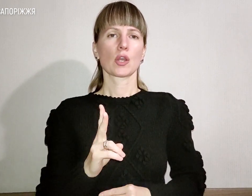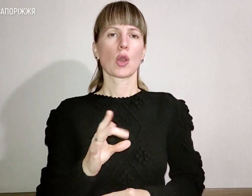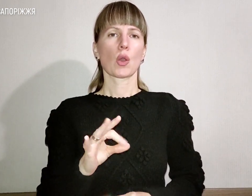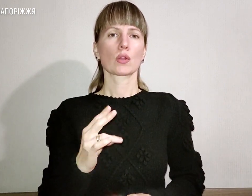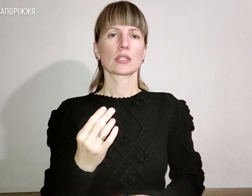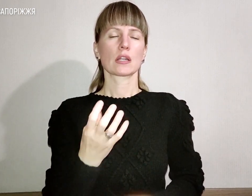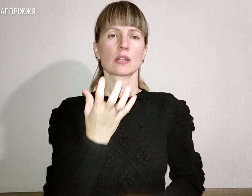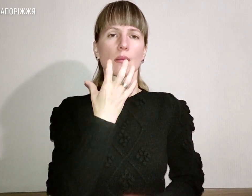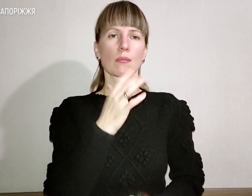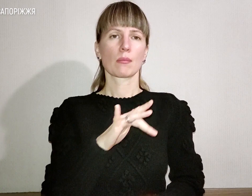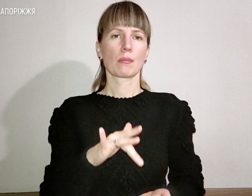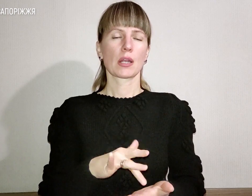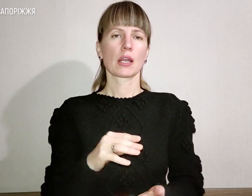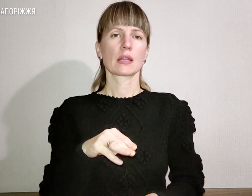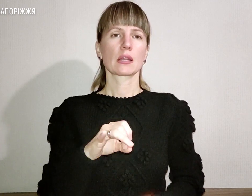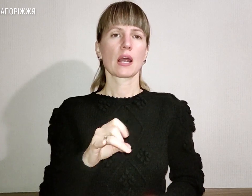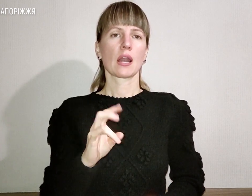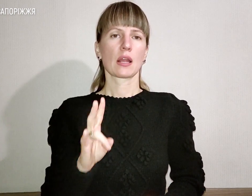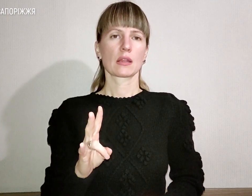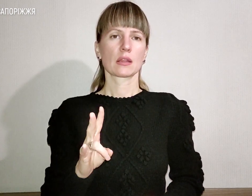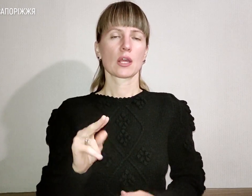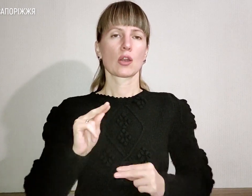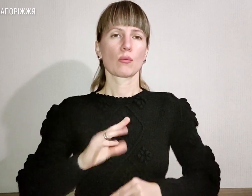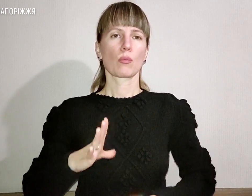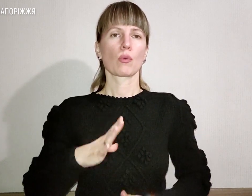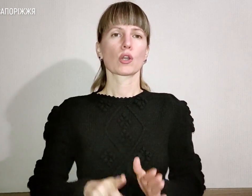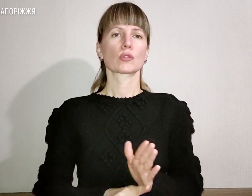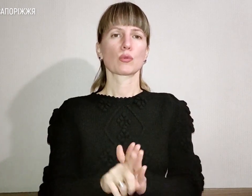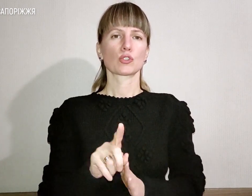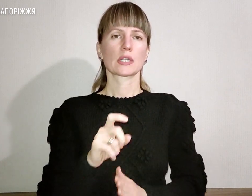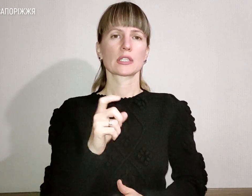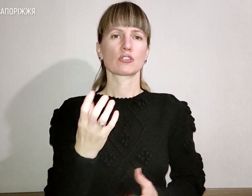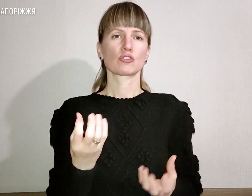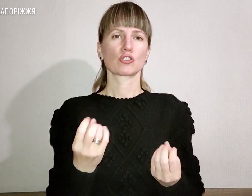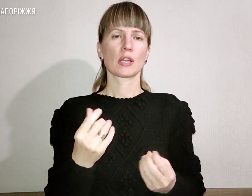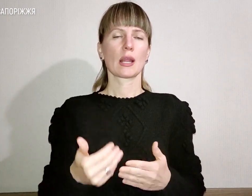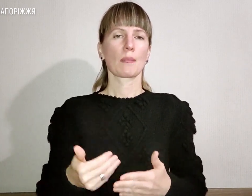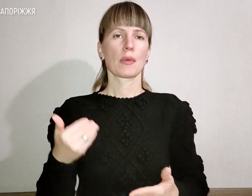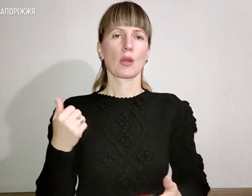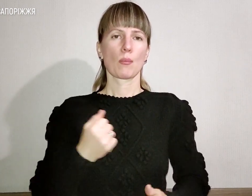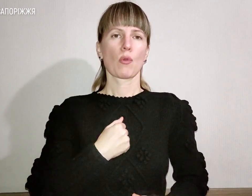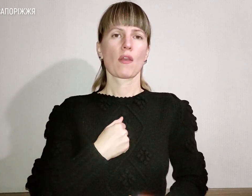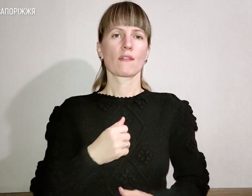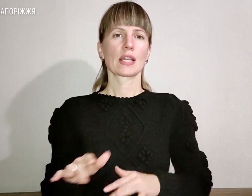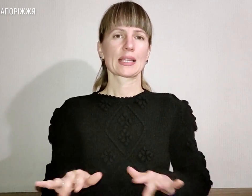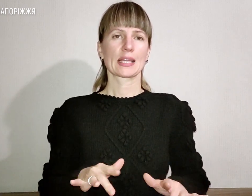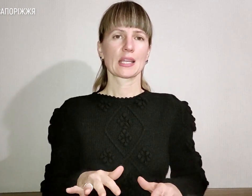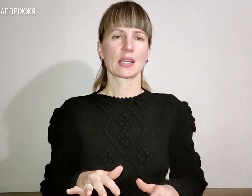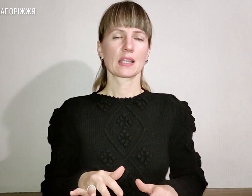мережі» Дмитро Таран. Роботи були розпочаті ще напередодні бойових дій, тобто